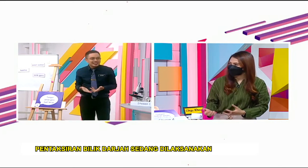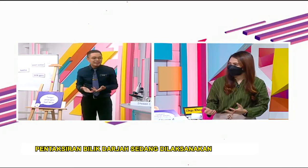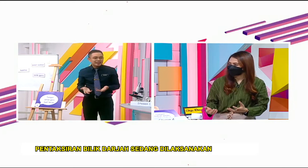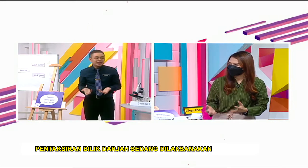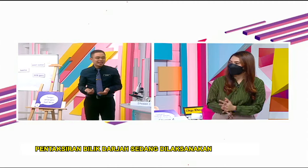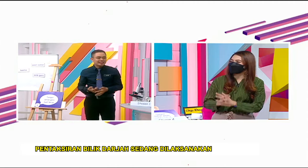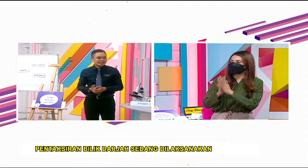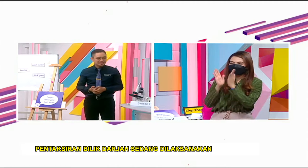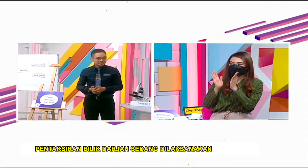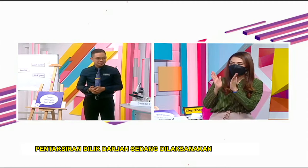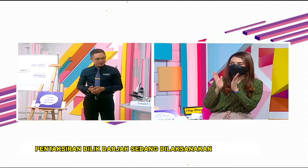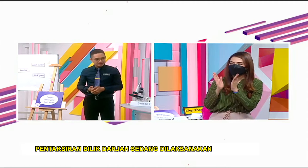mana? Dan biasanya di